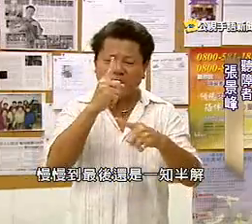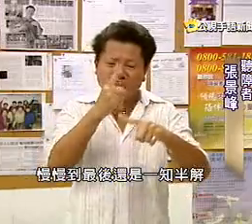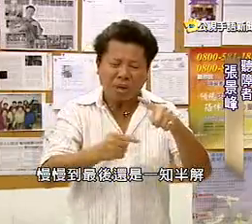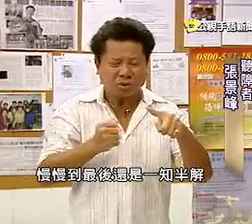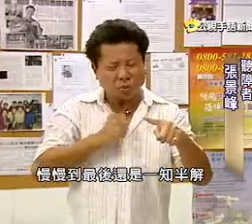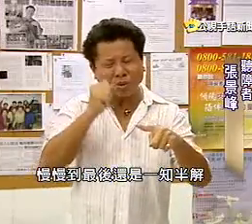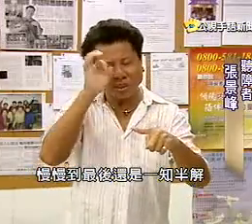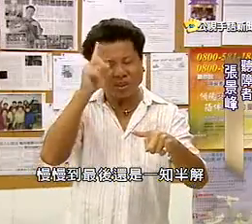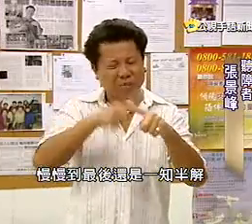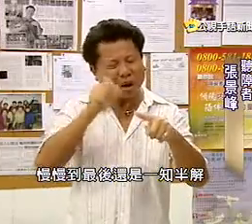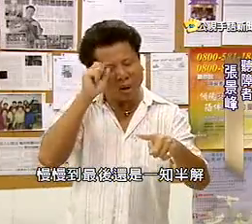还是一知半解。